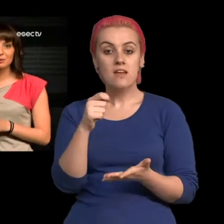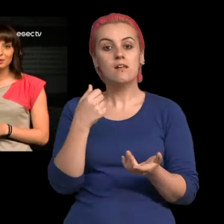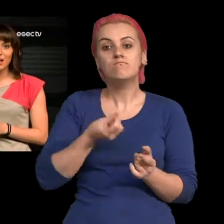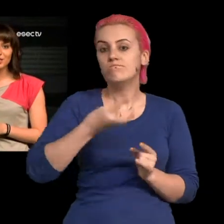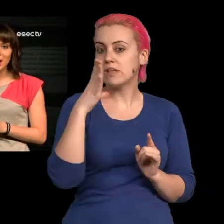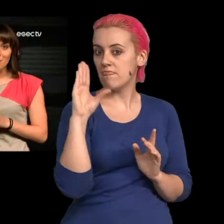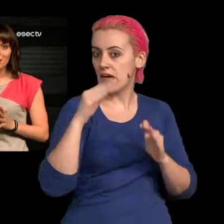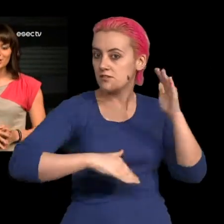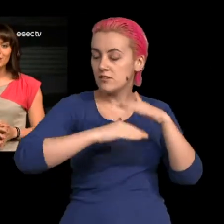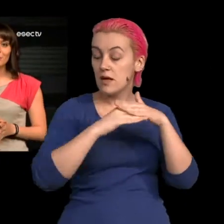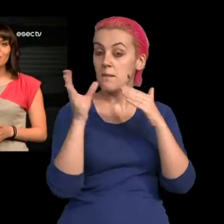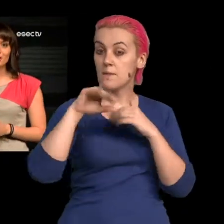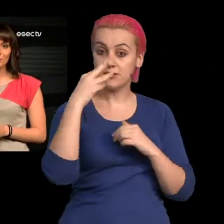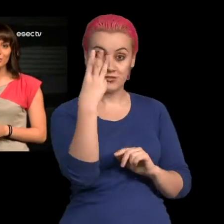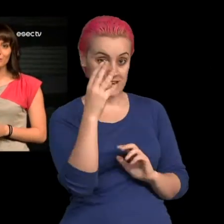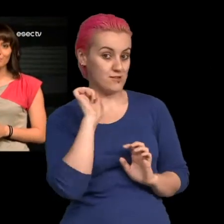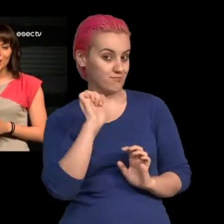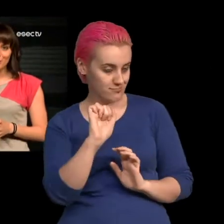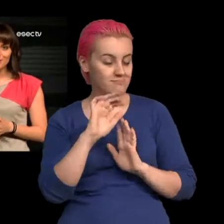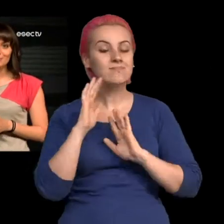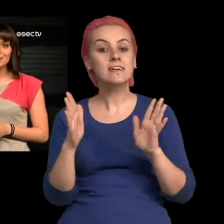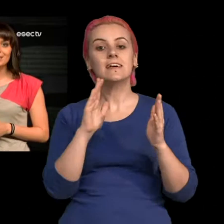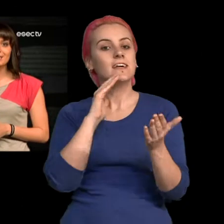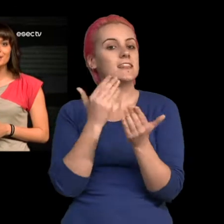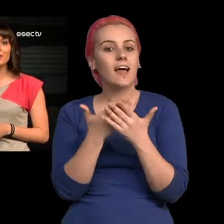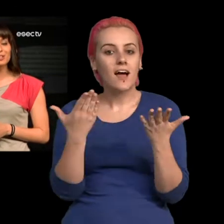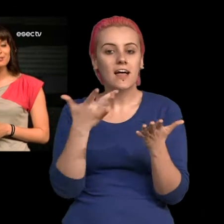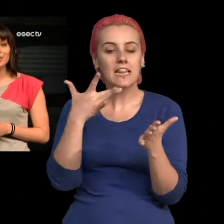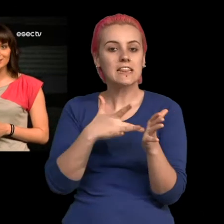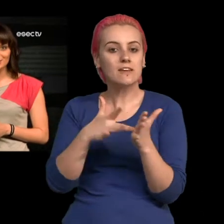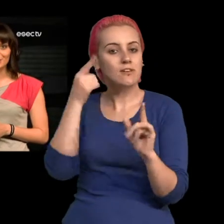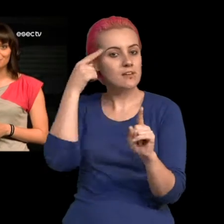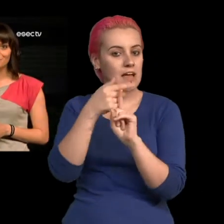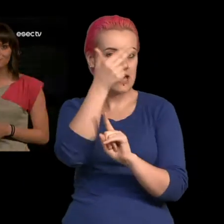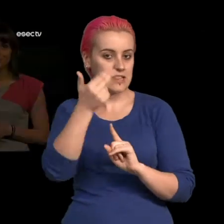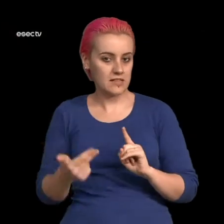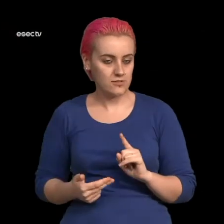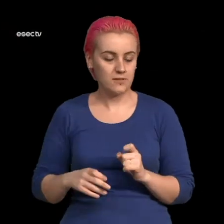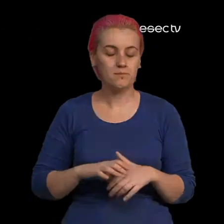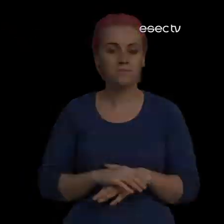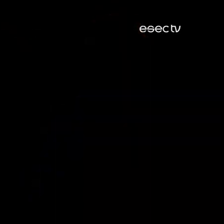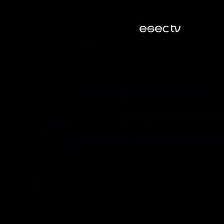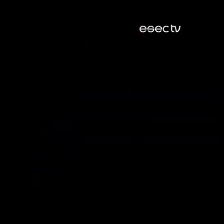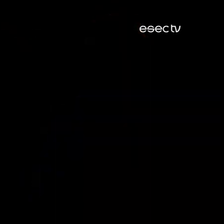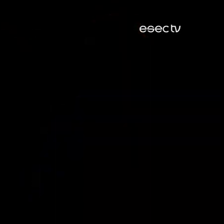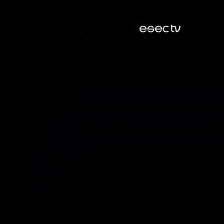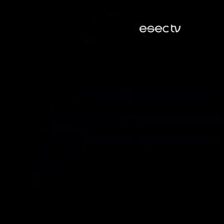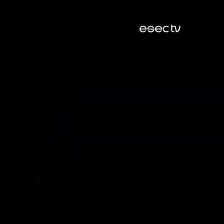10 exemplares, mais 3 provas de autor, constituindo-se assim como livros de artista.